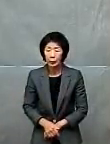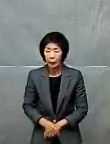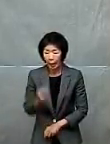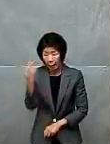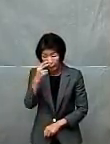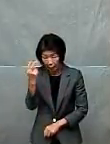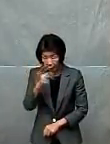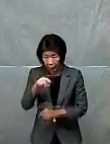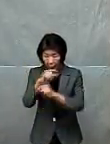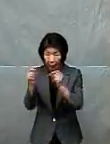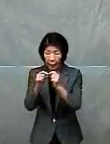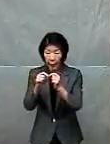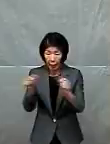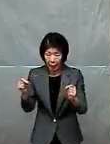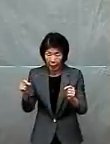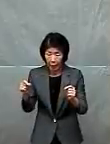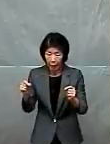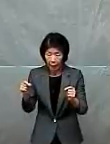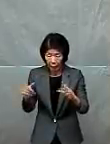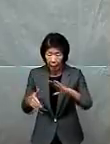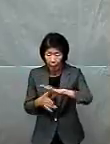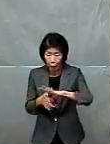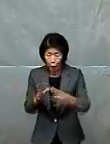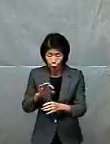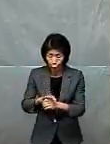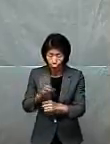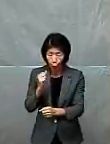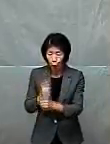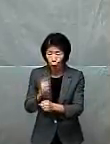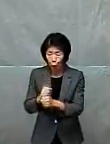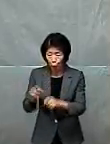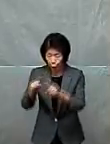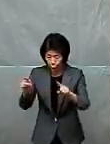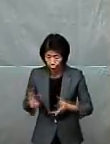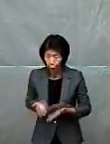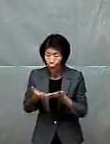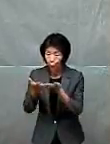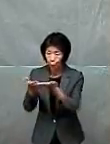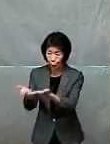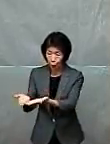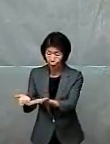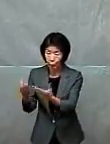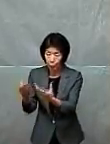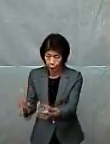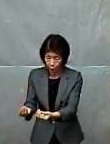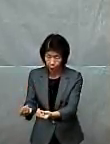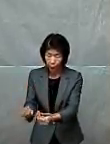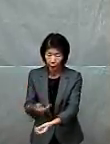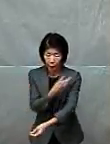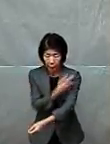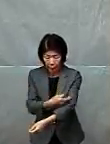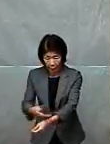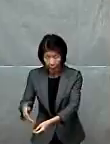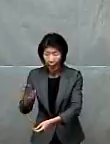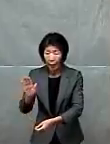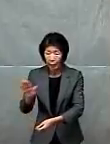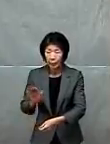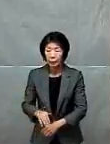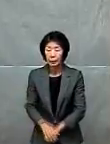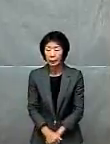調べた結果というものをお知らせいたしましたという経緯であります